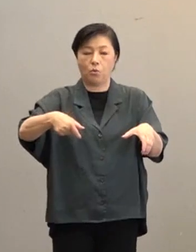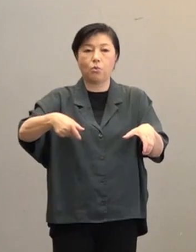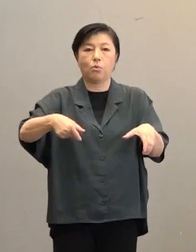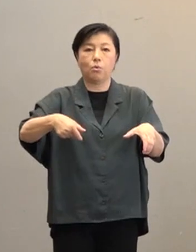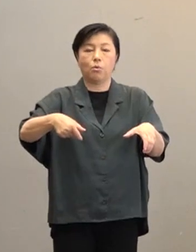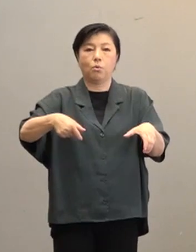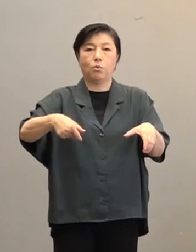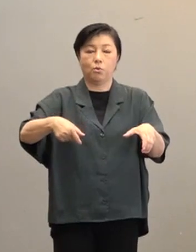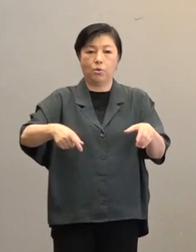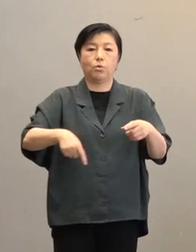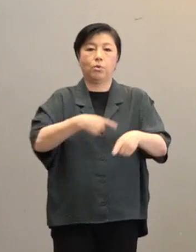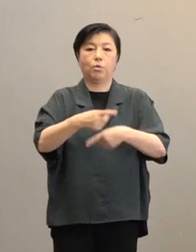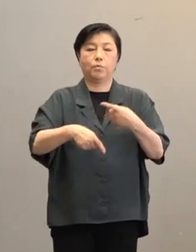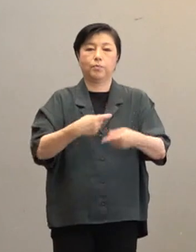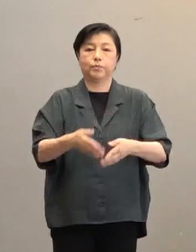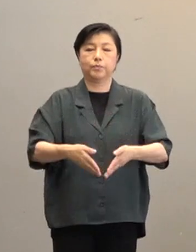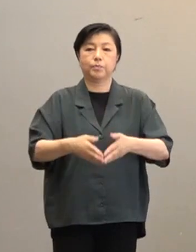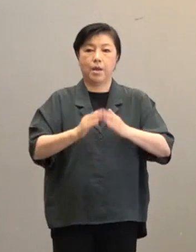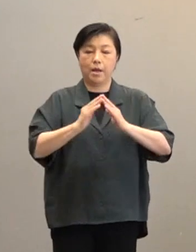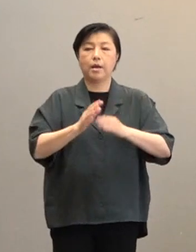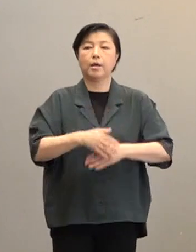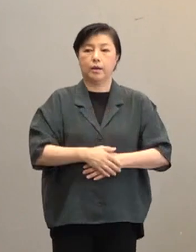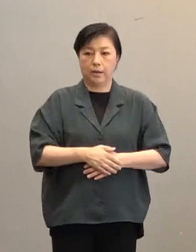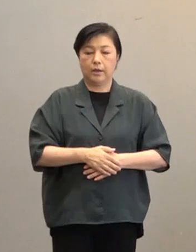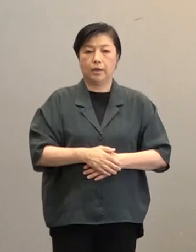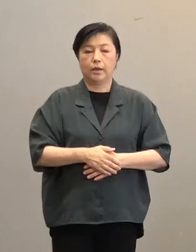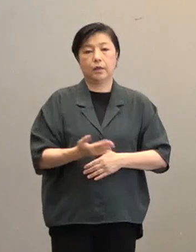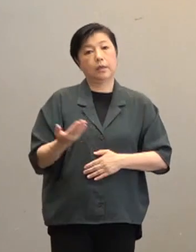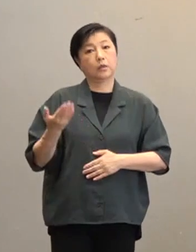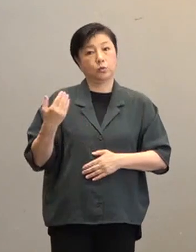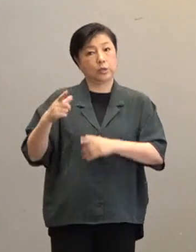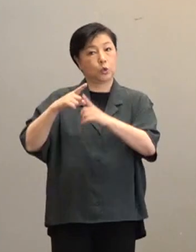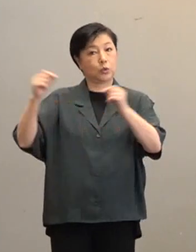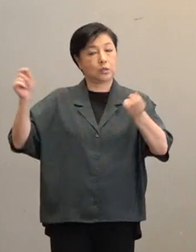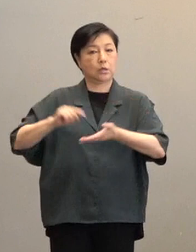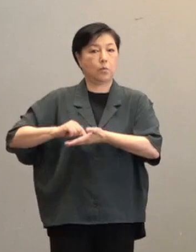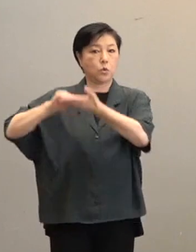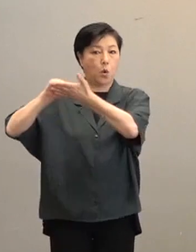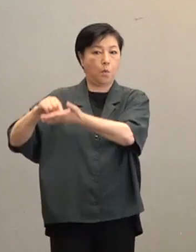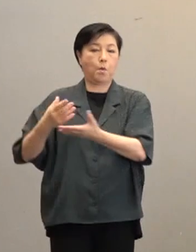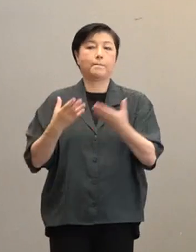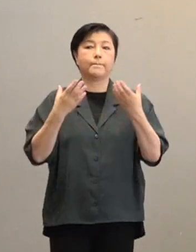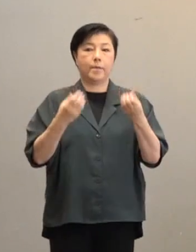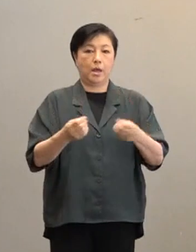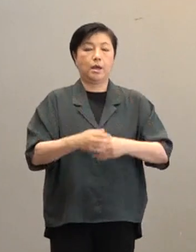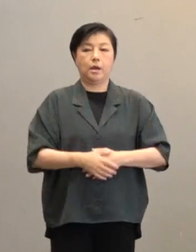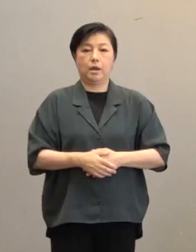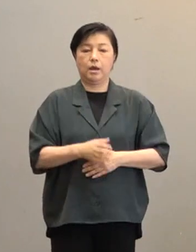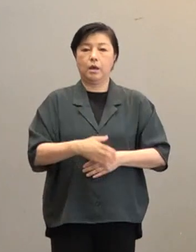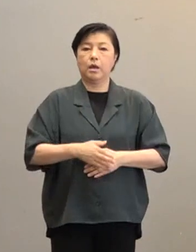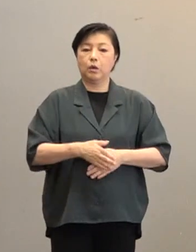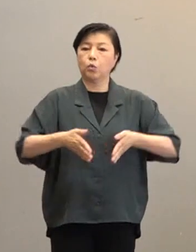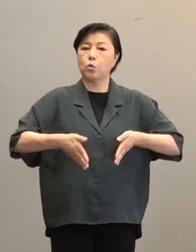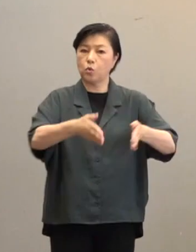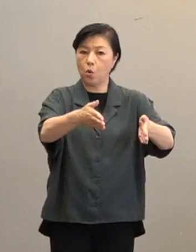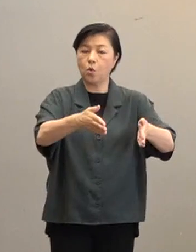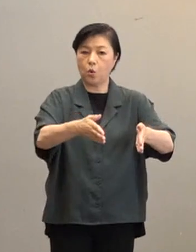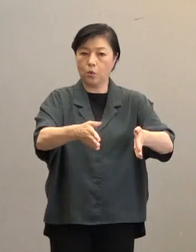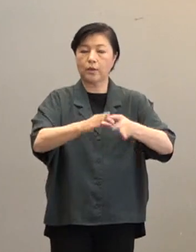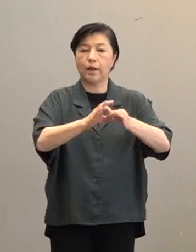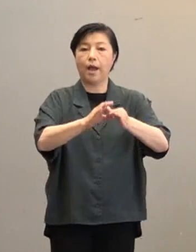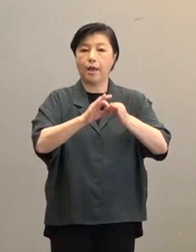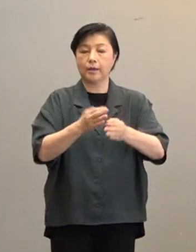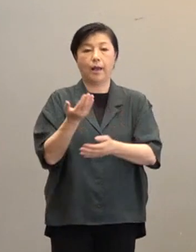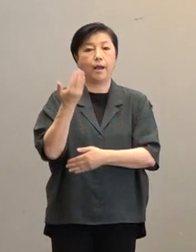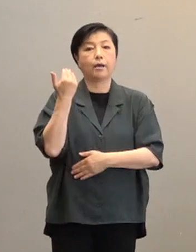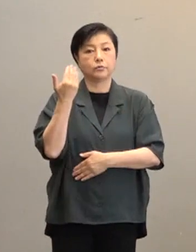会が発足されて、で、国の方への要望もなされました。 はい、 でこの道路をめぐってはかつて、